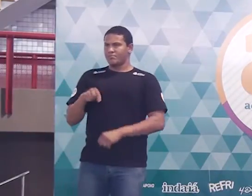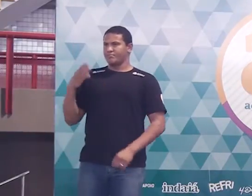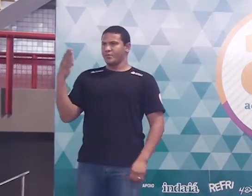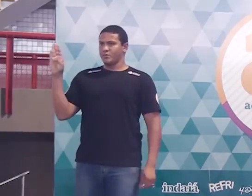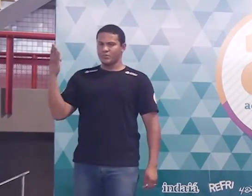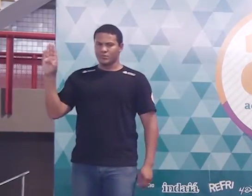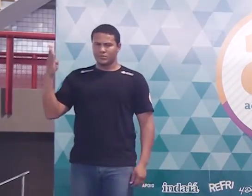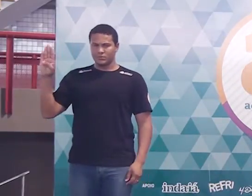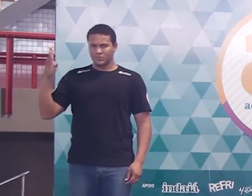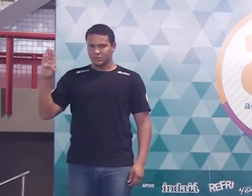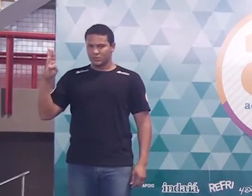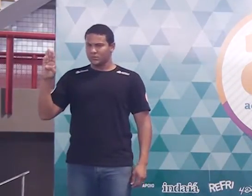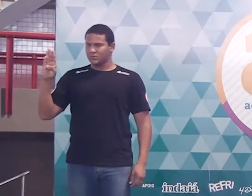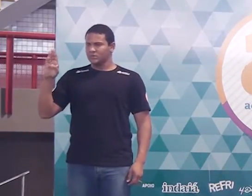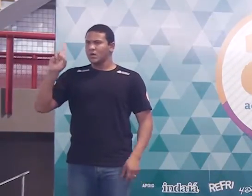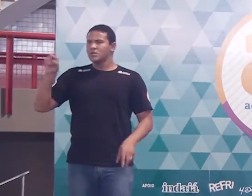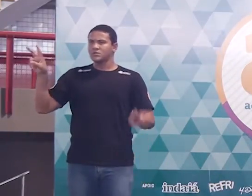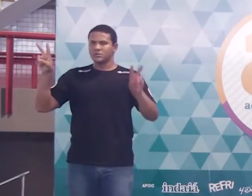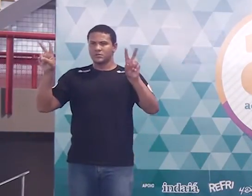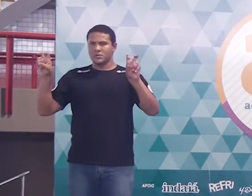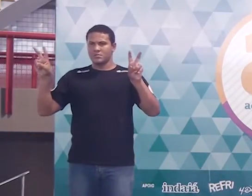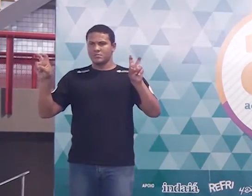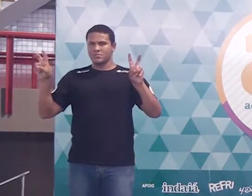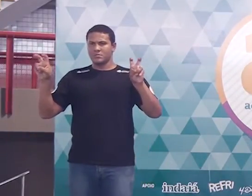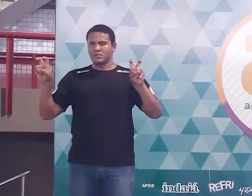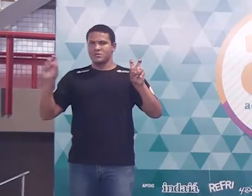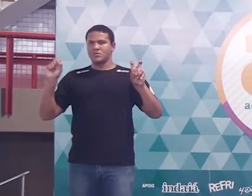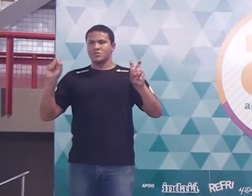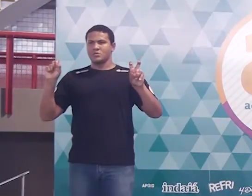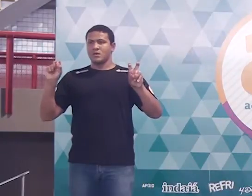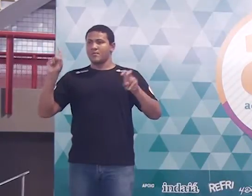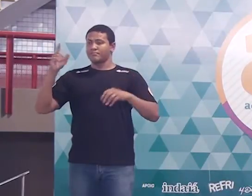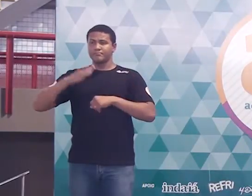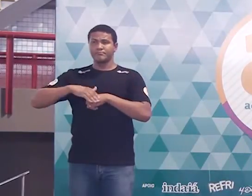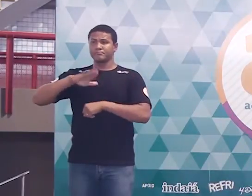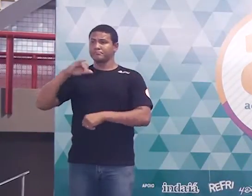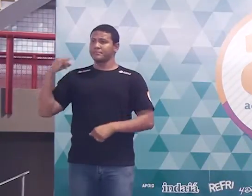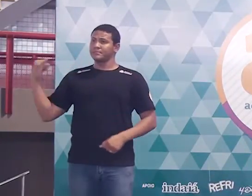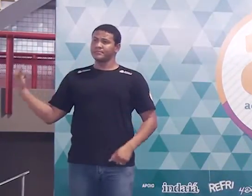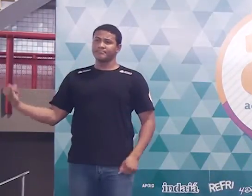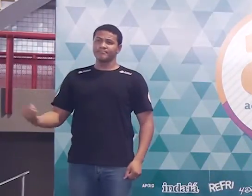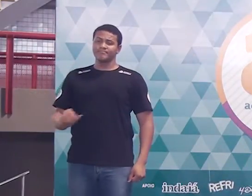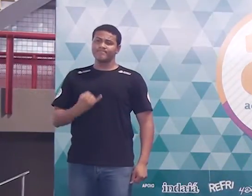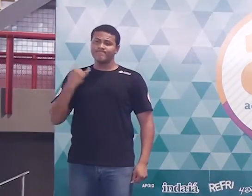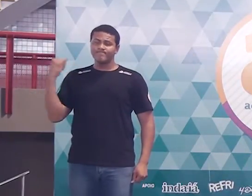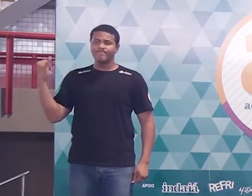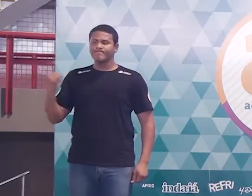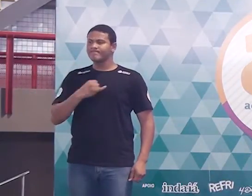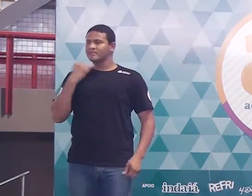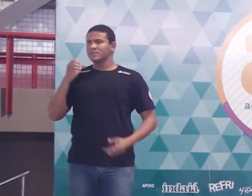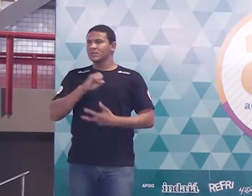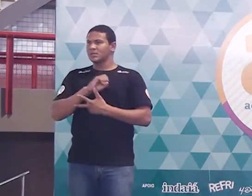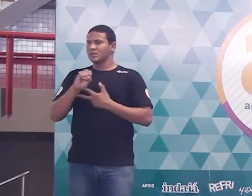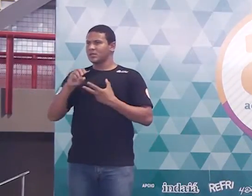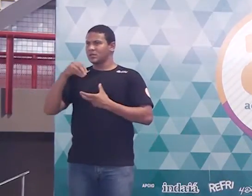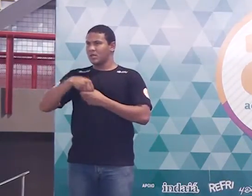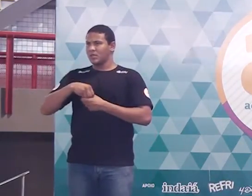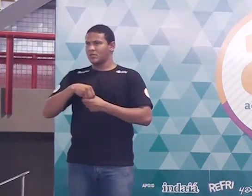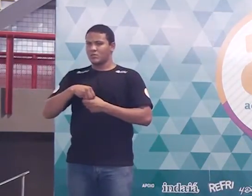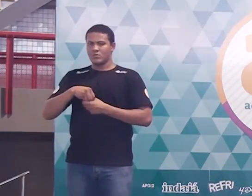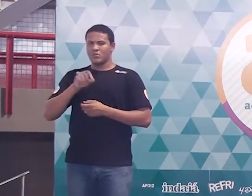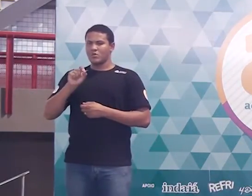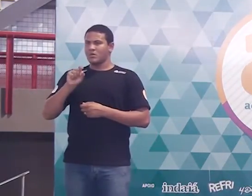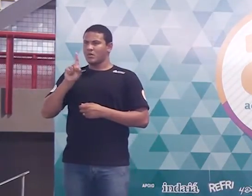Biologia e o assunto é um dos assuntos mais importantes no Exame Nacional do Ensino Médio. Nós